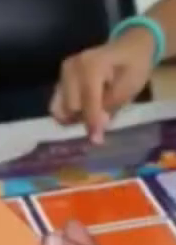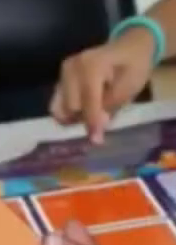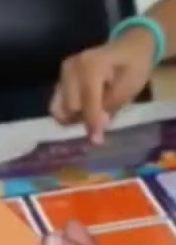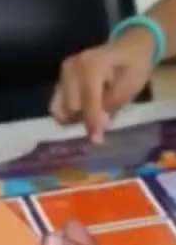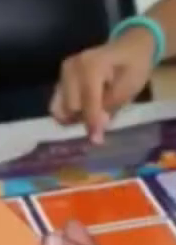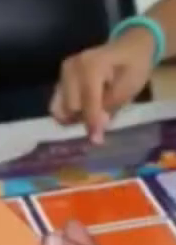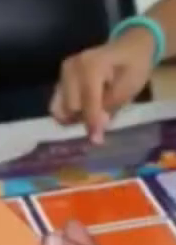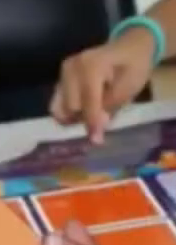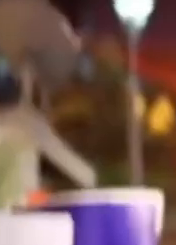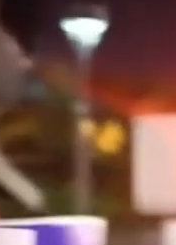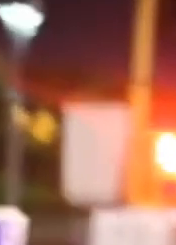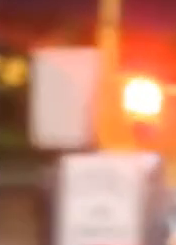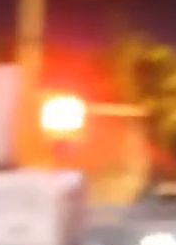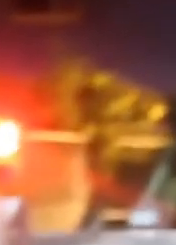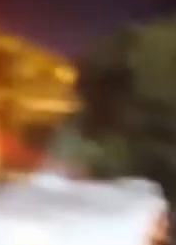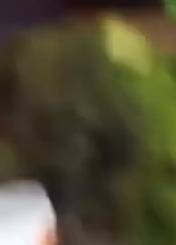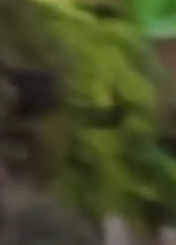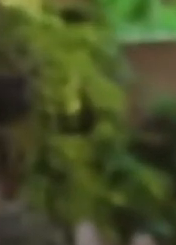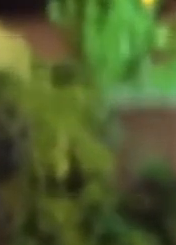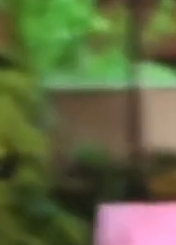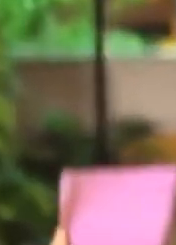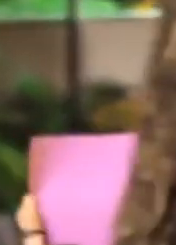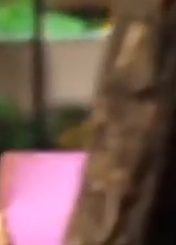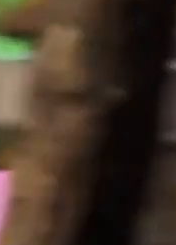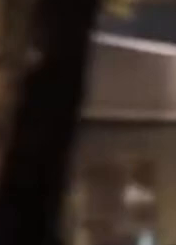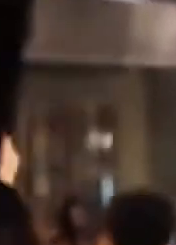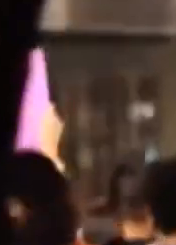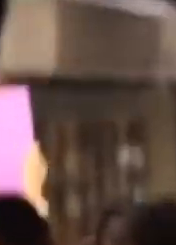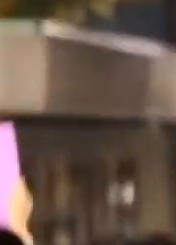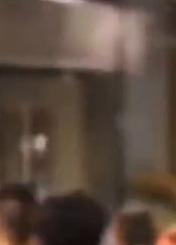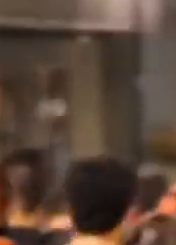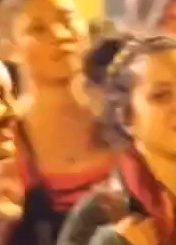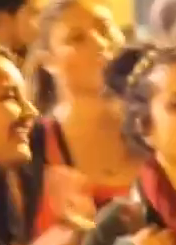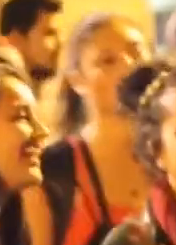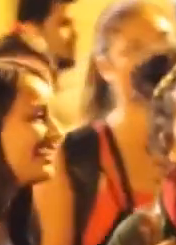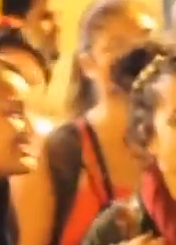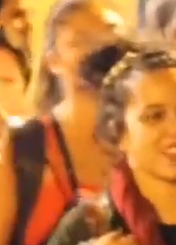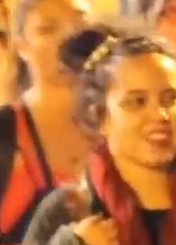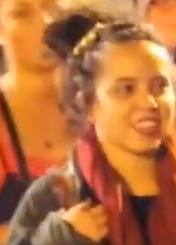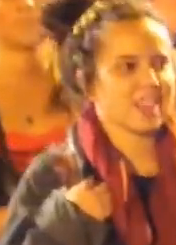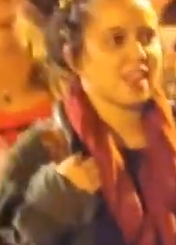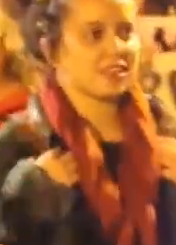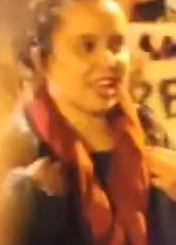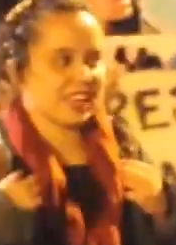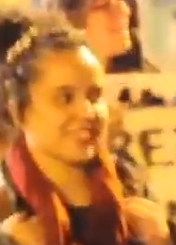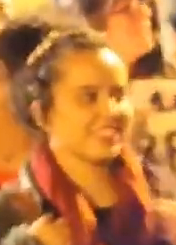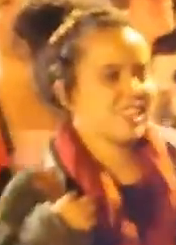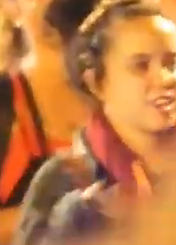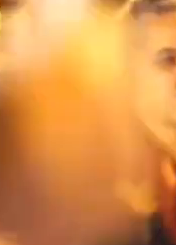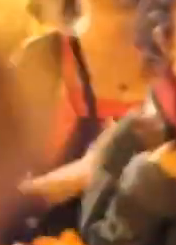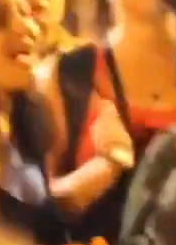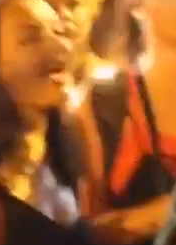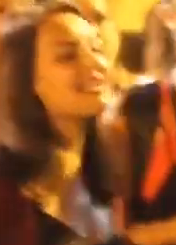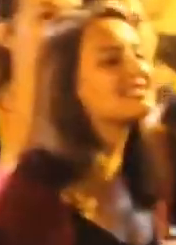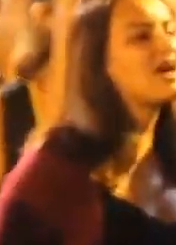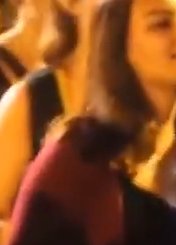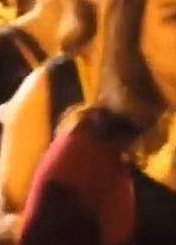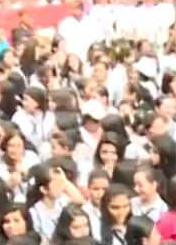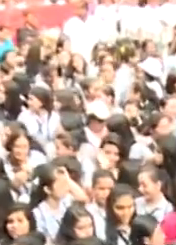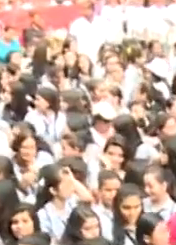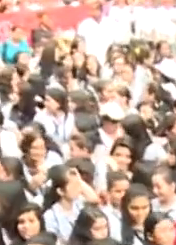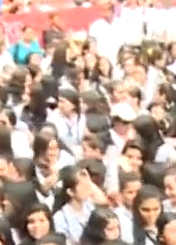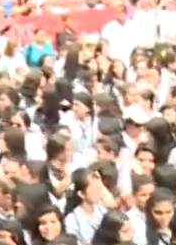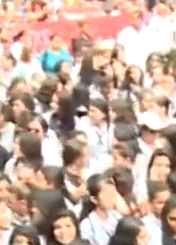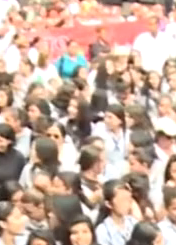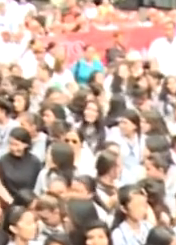en el país centroamericano, 4 homicidios no femicidios, 5 muertes pendientes de investigación por el Poder Judicial y 5 femicidios.